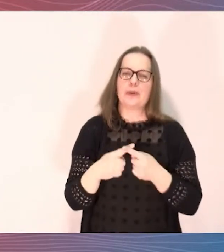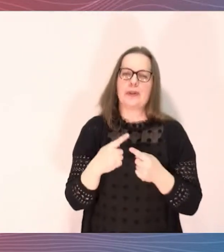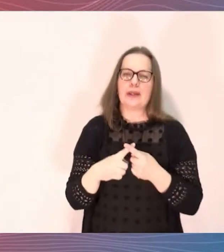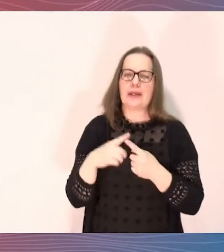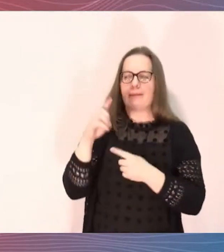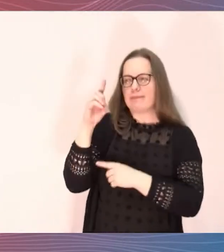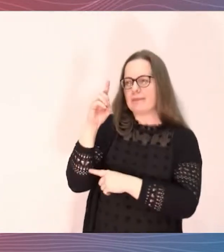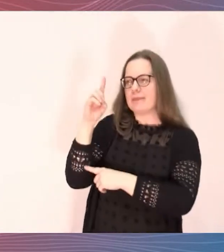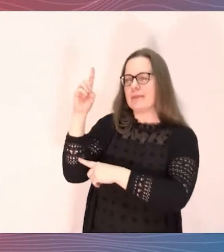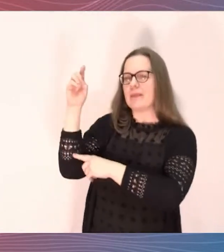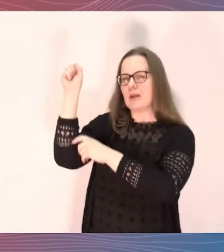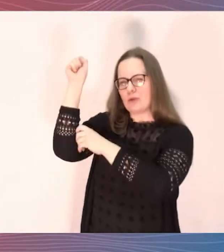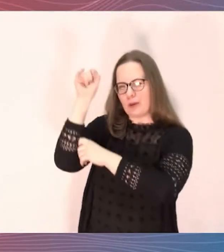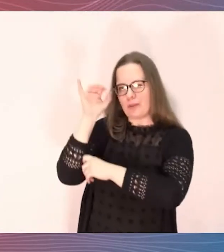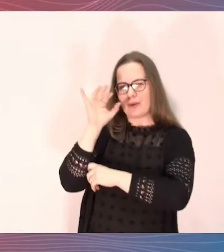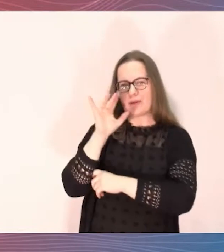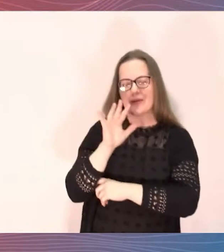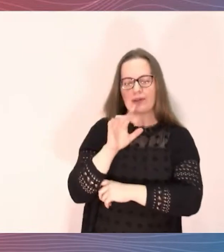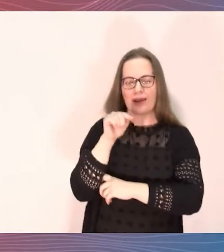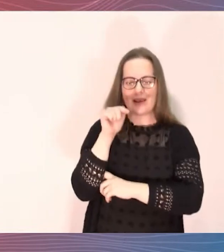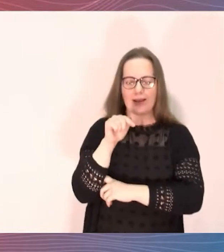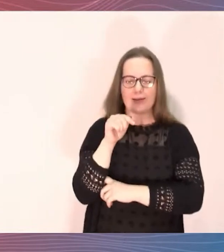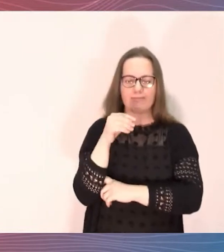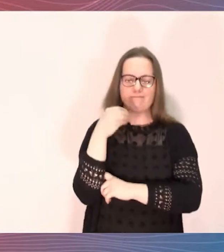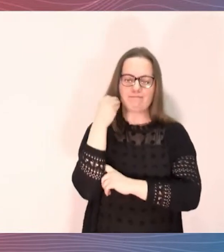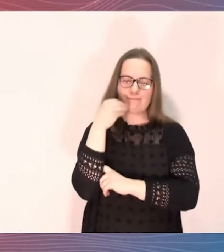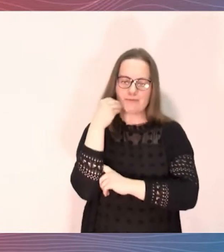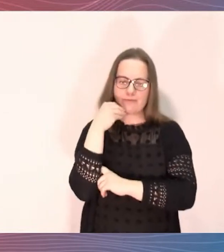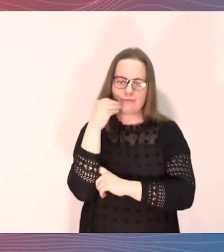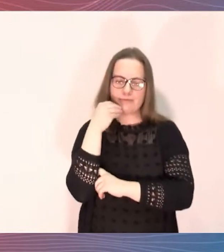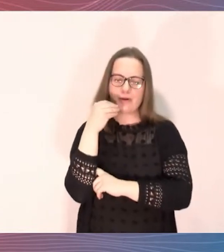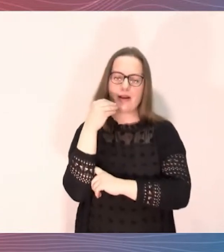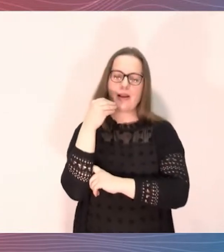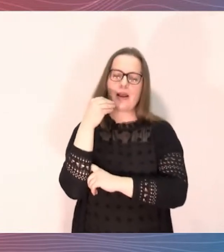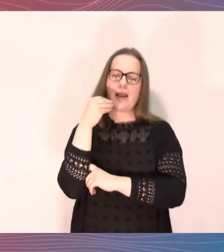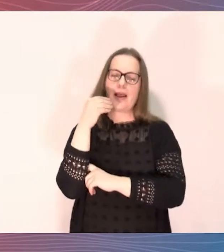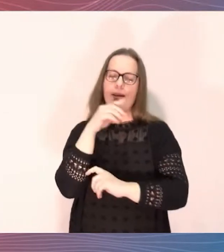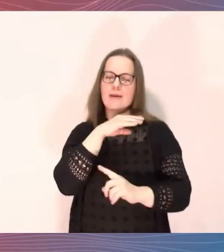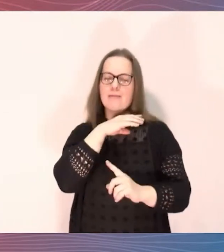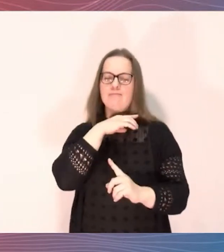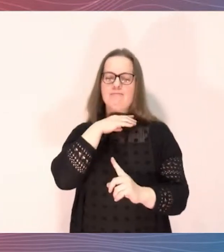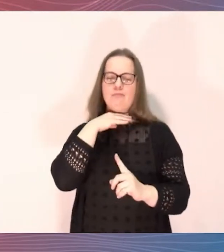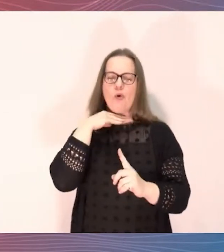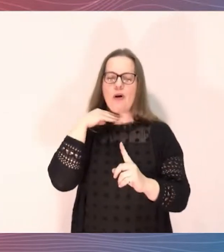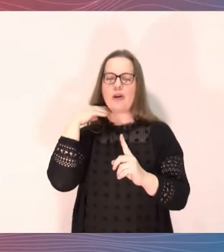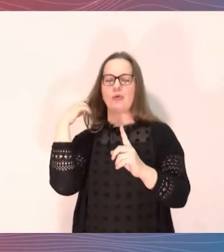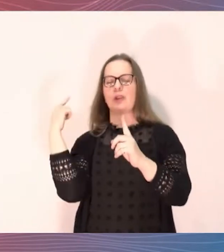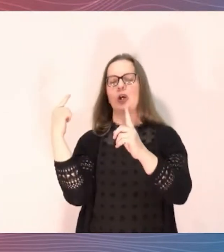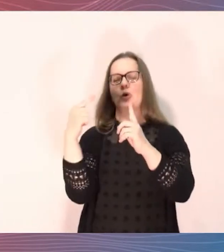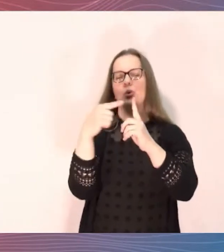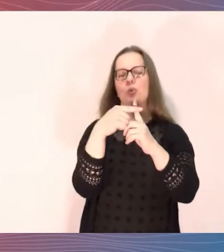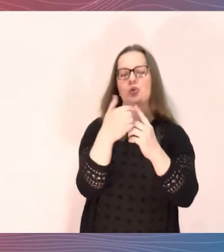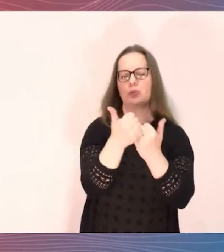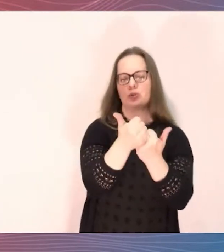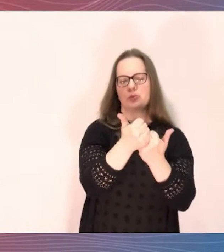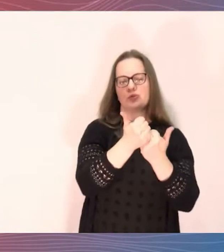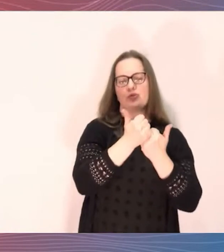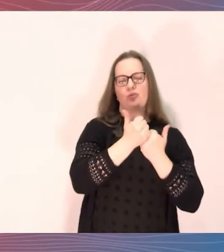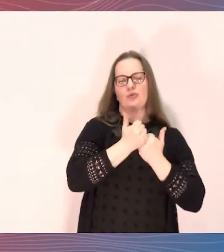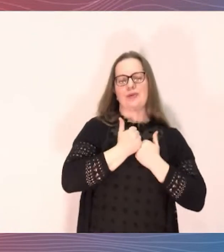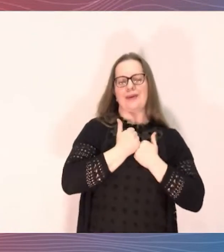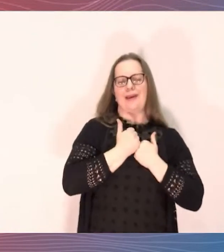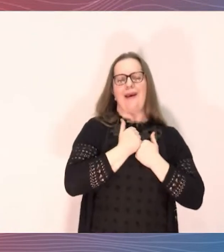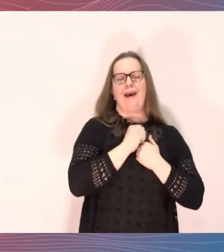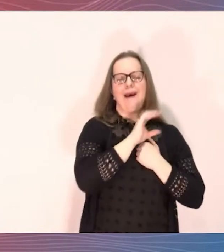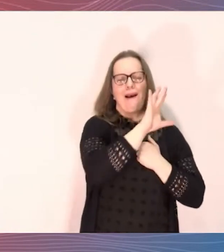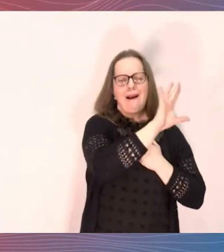Ele provasse a morte por todo homem, porque convinha que